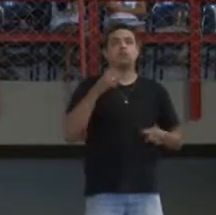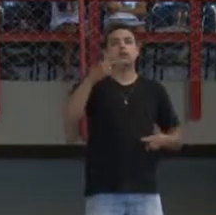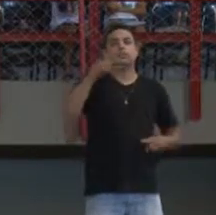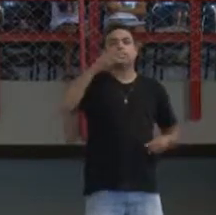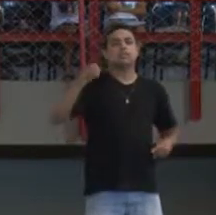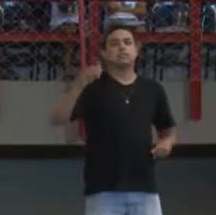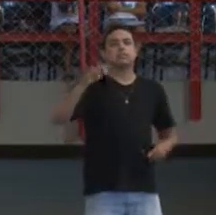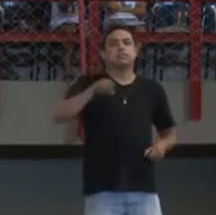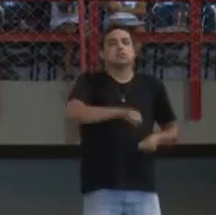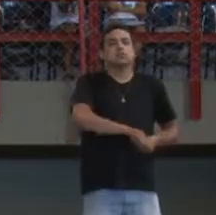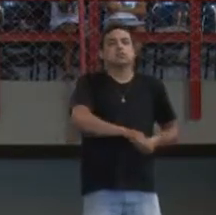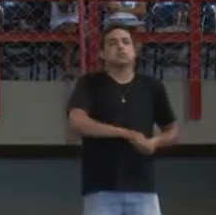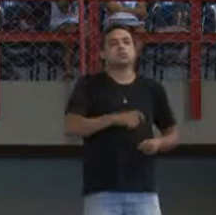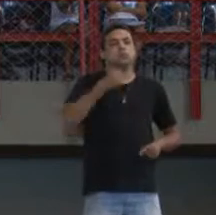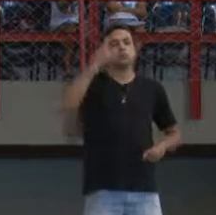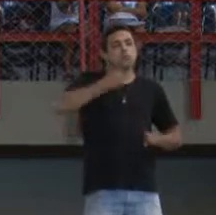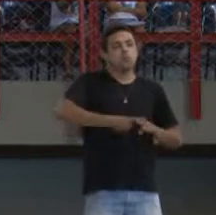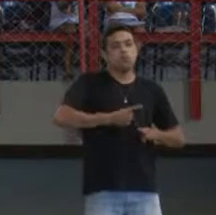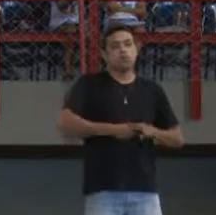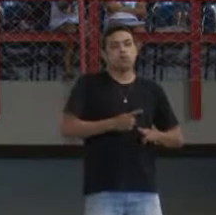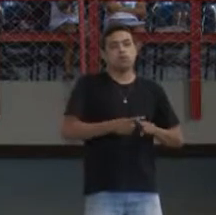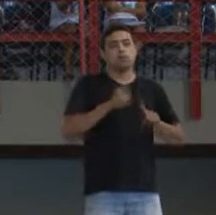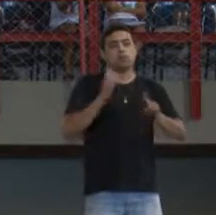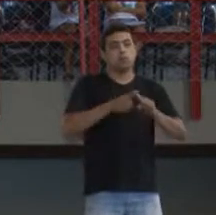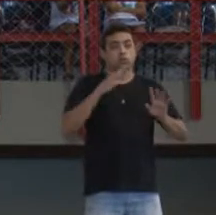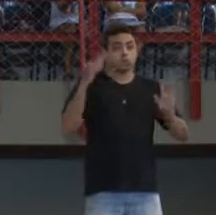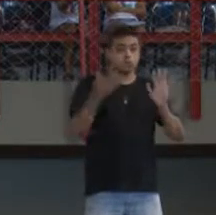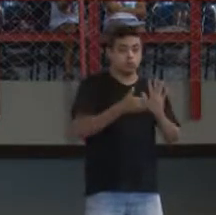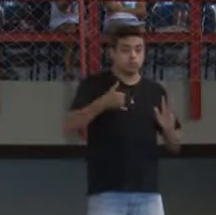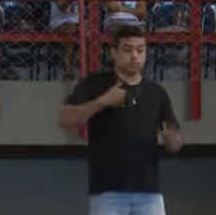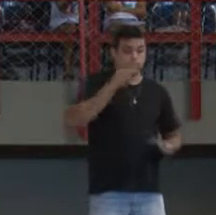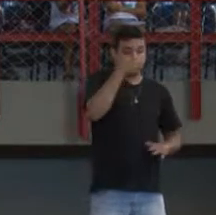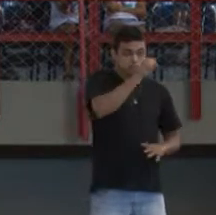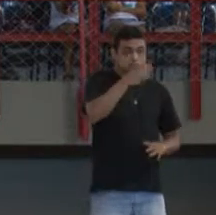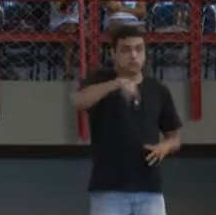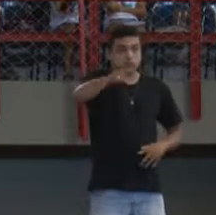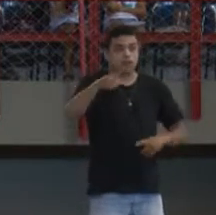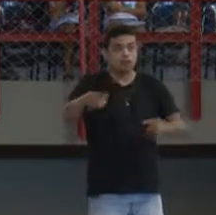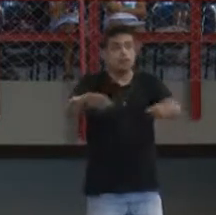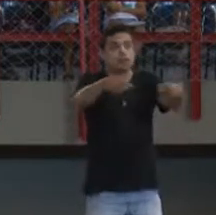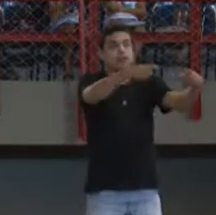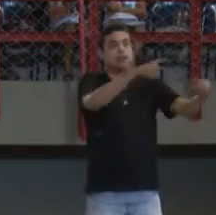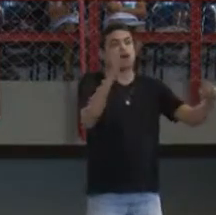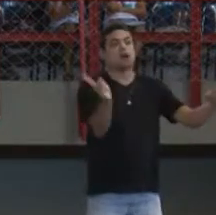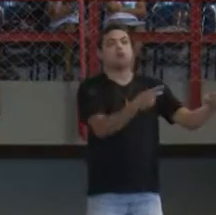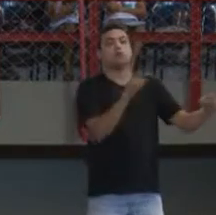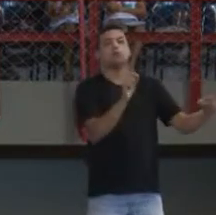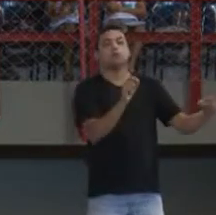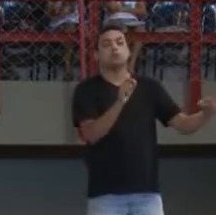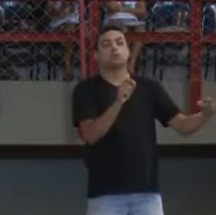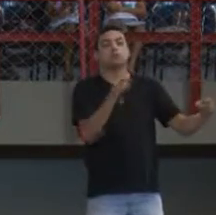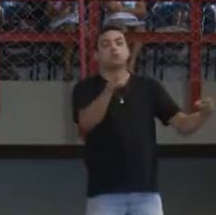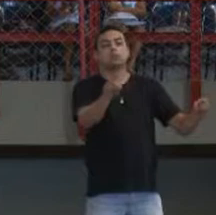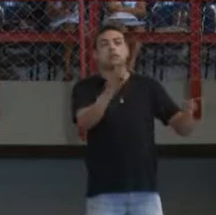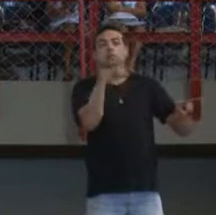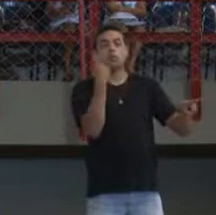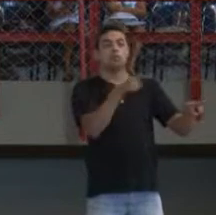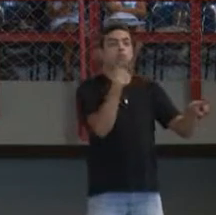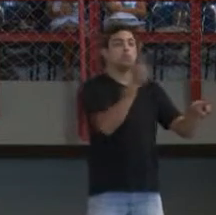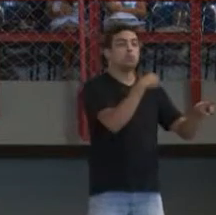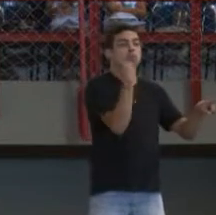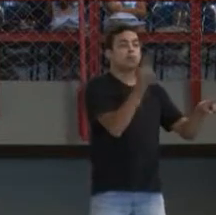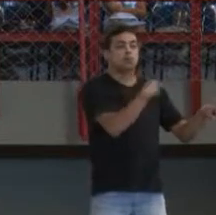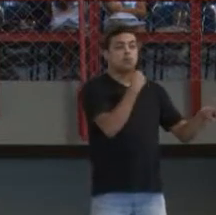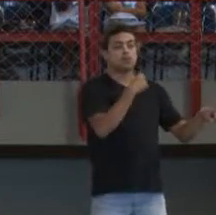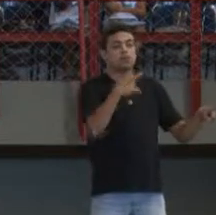aos 30? Porque se a gente botasse todo jovem para ir para a guerra, o que ia acontecer com eles? Eles iam morrer. E